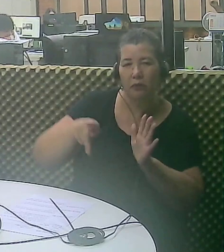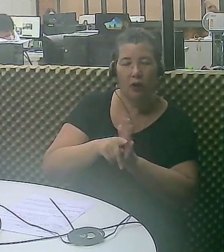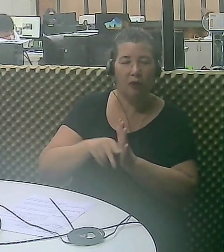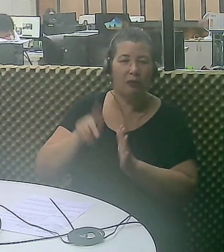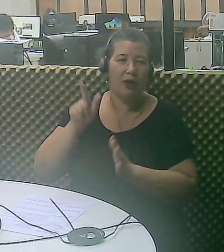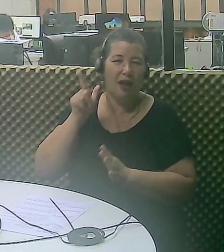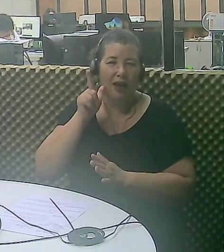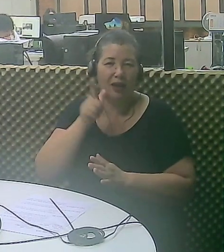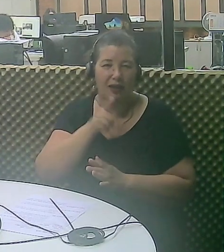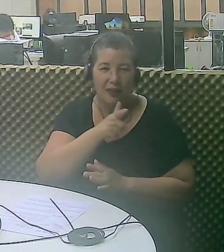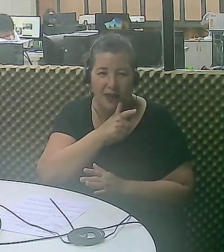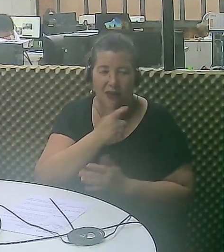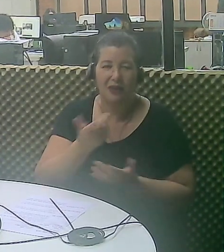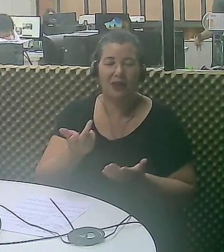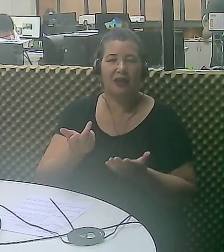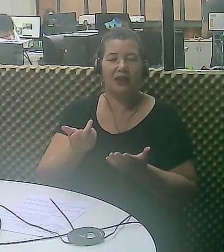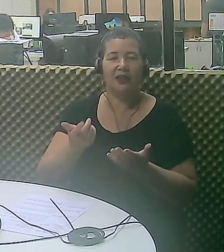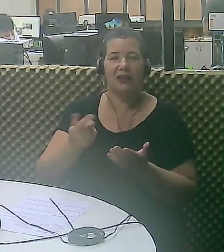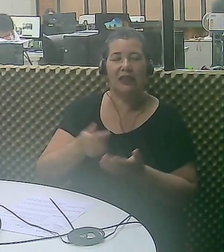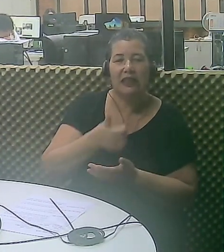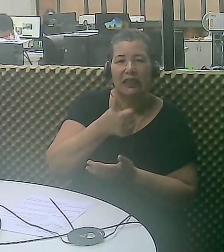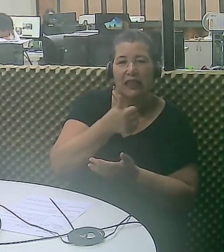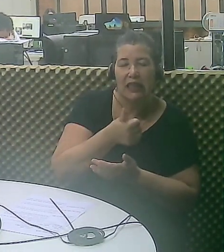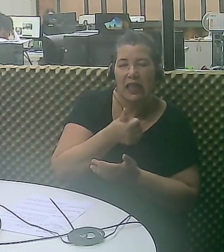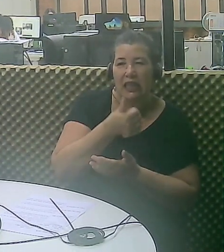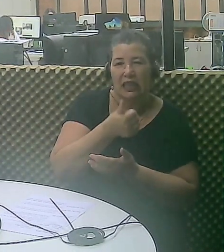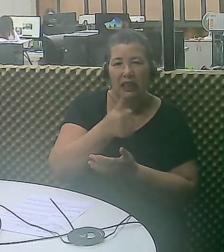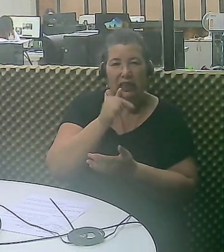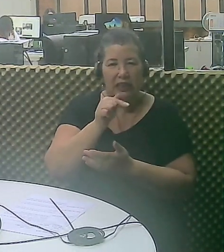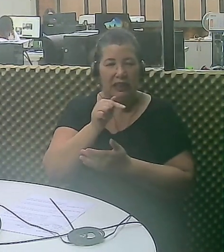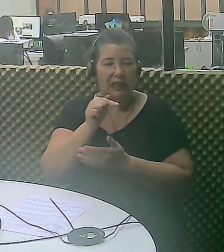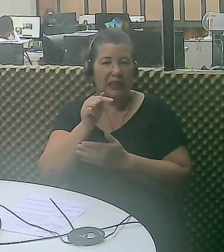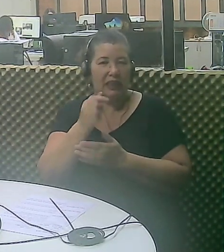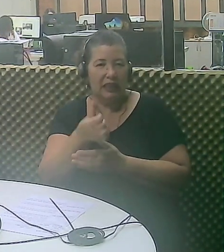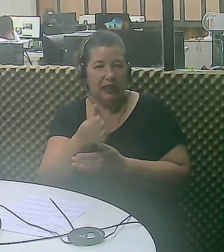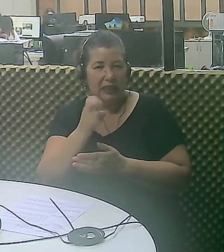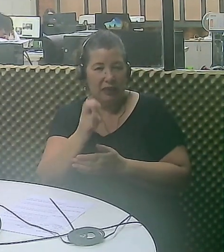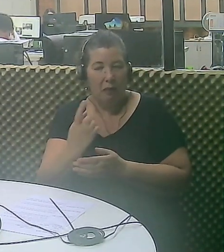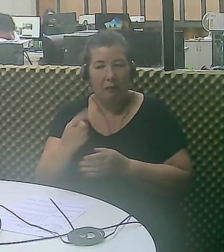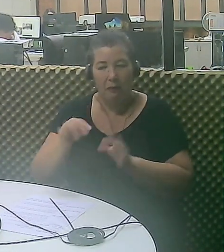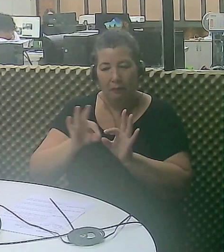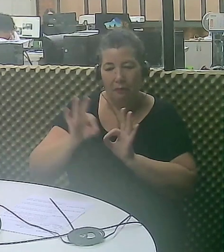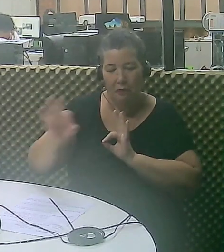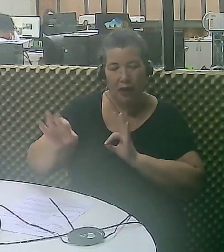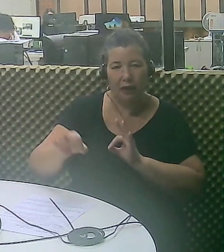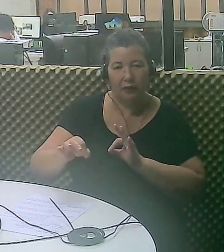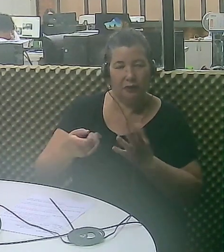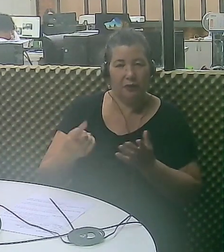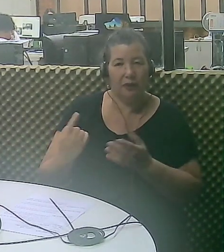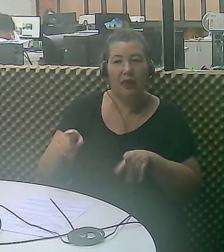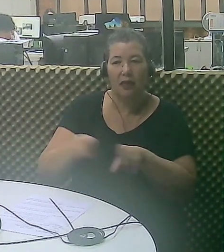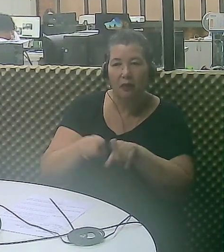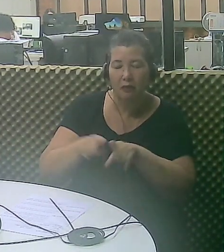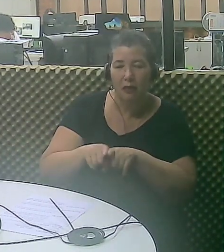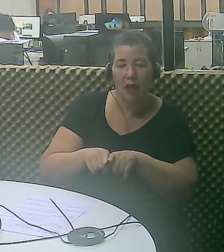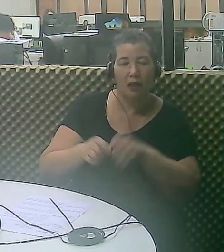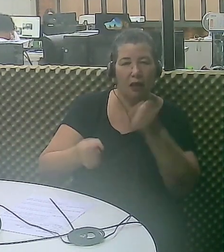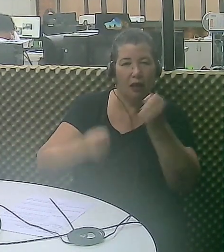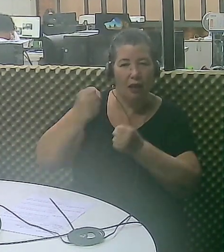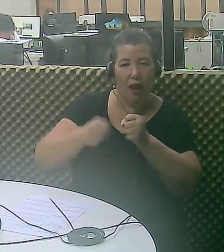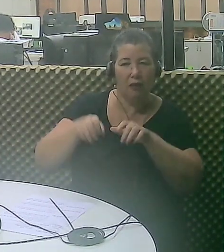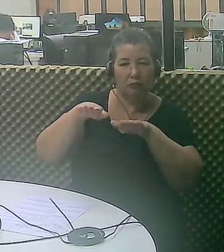com 165 a 761 metros quadrados cada. Também terá estacionamento gratuito